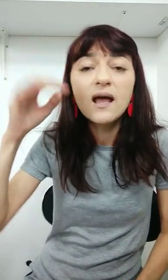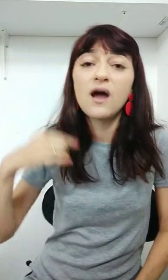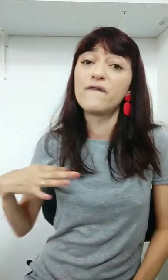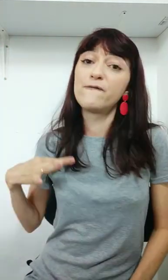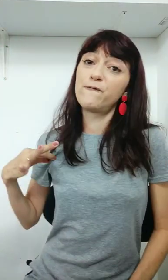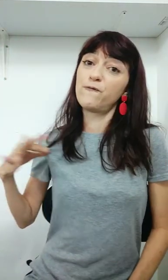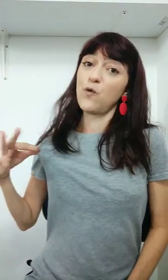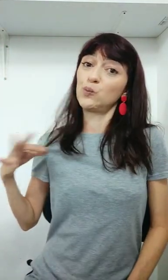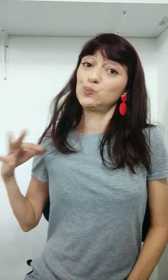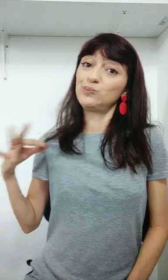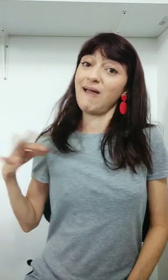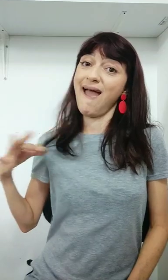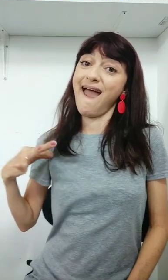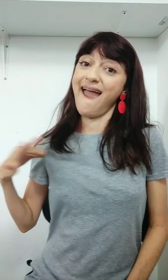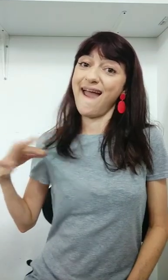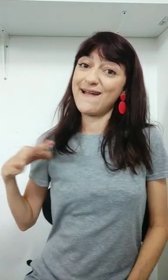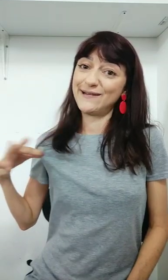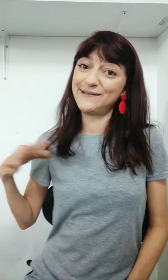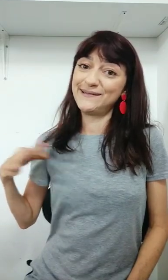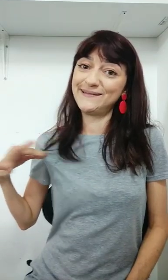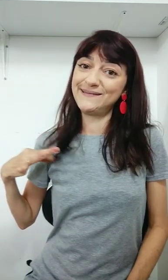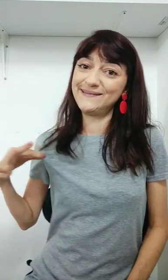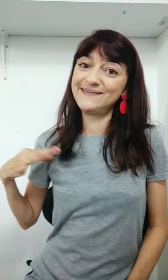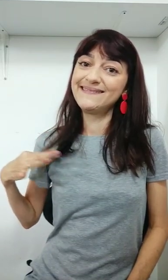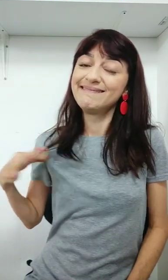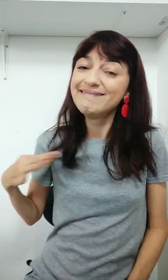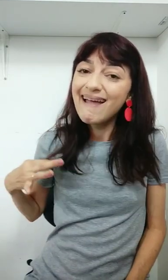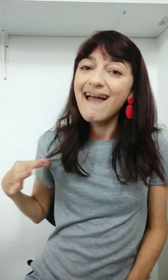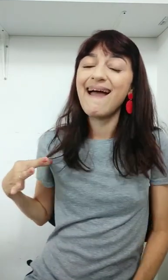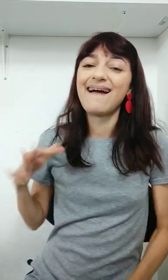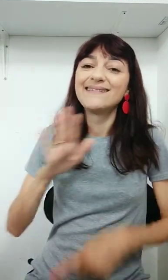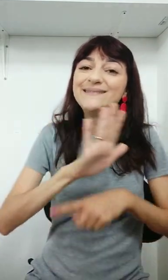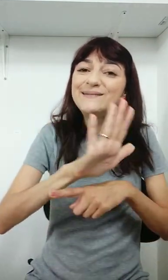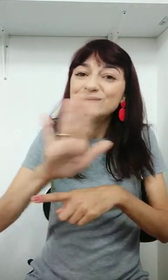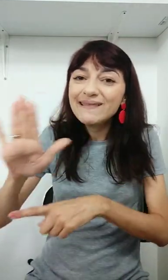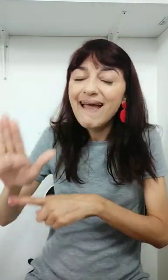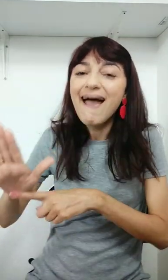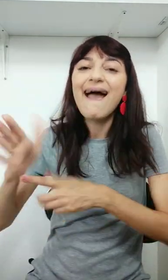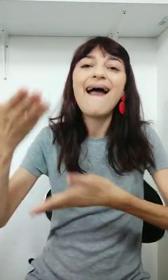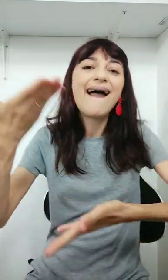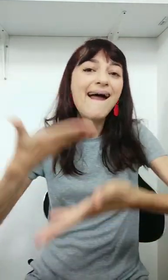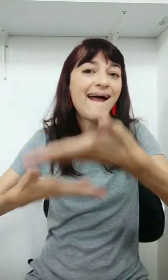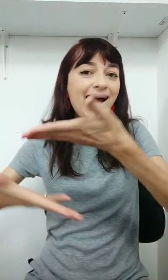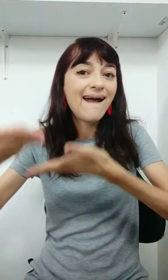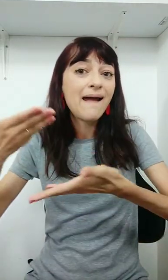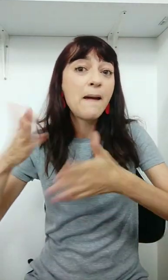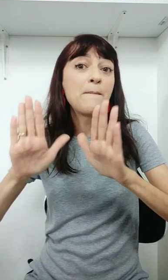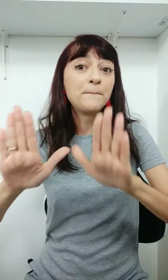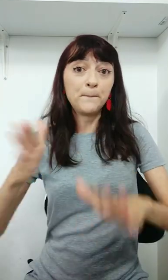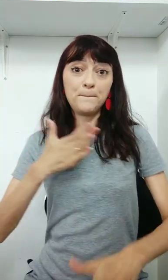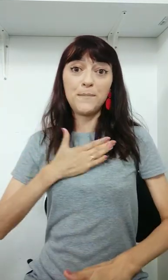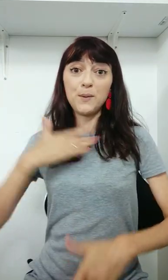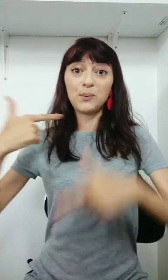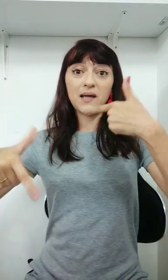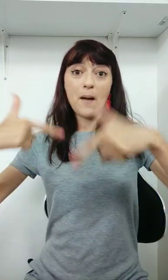Logo em seguida eu respondo os seguidores aqui do Instagram, do Facebook, do YouTube. Eu respondo todos vocês